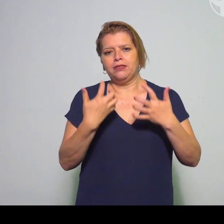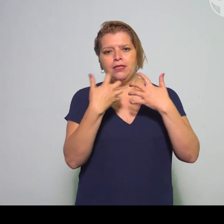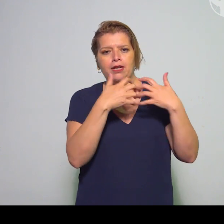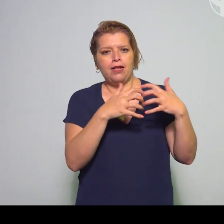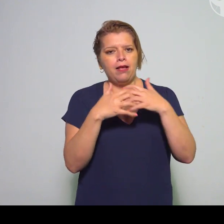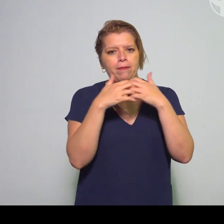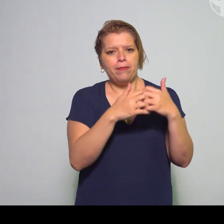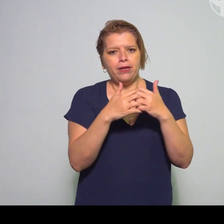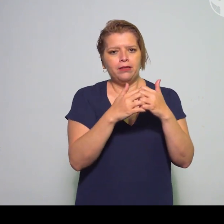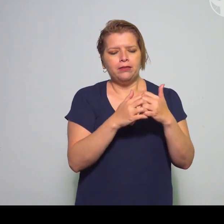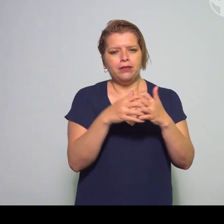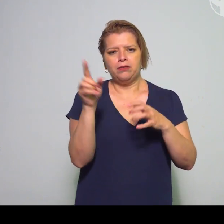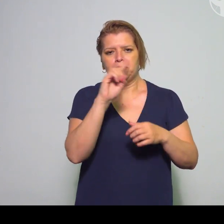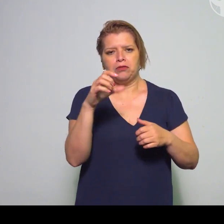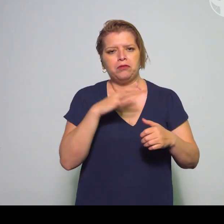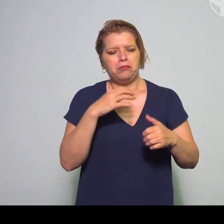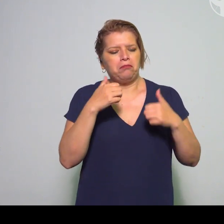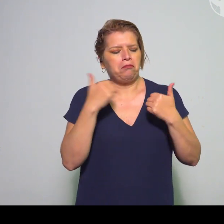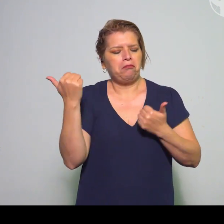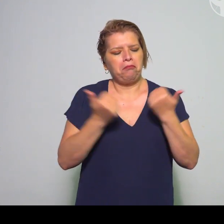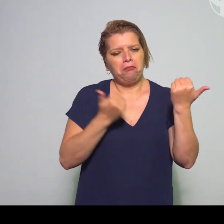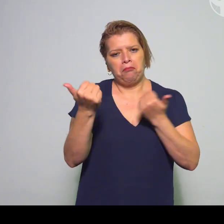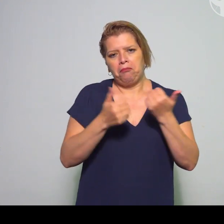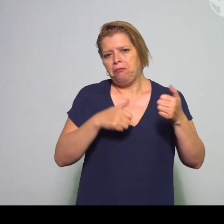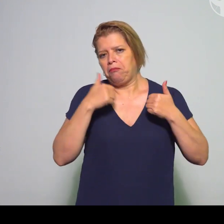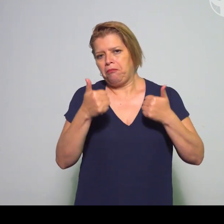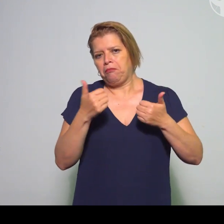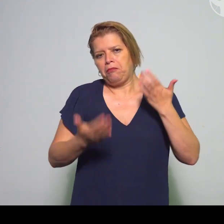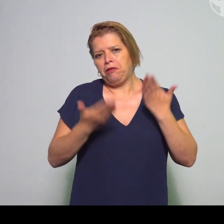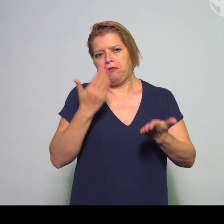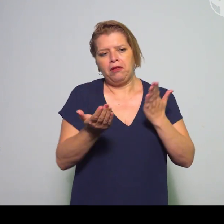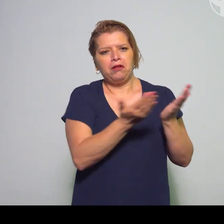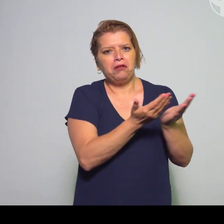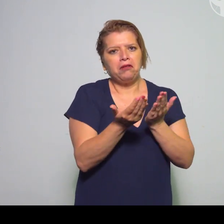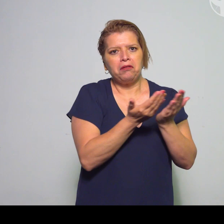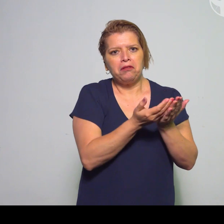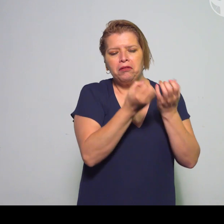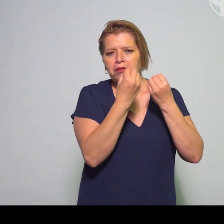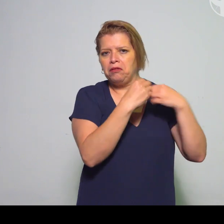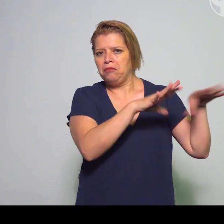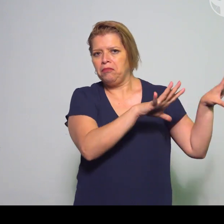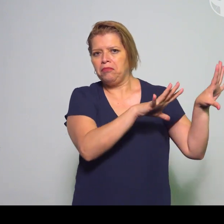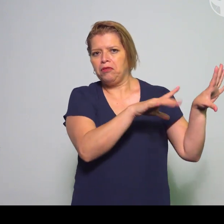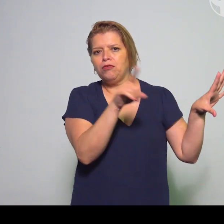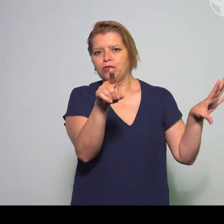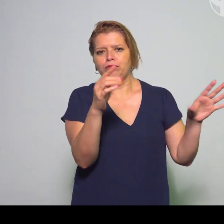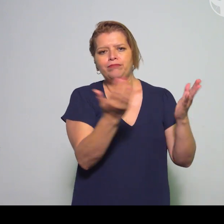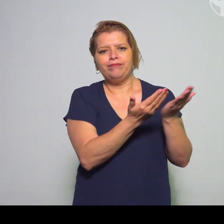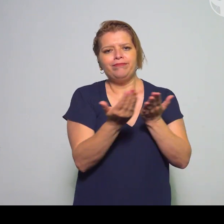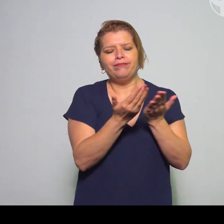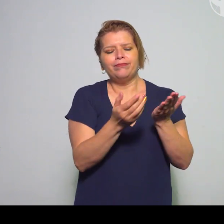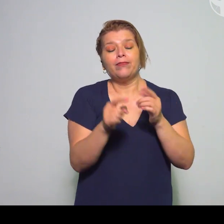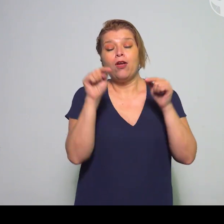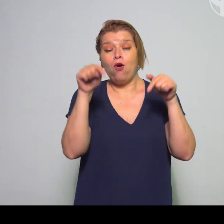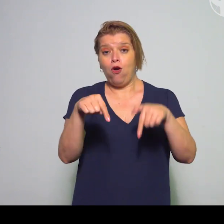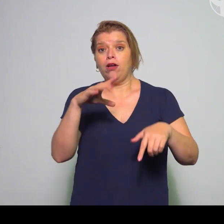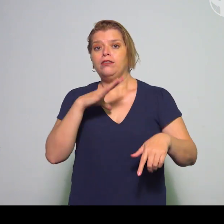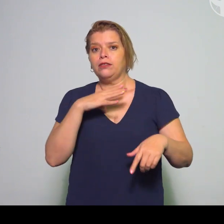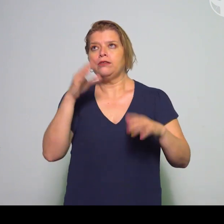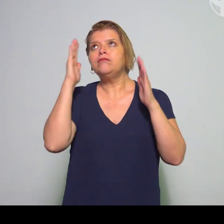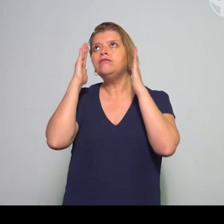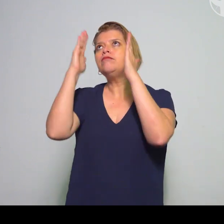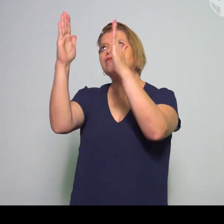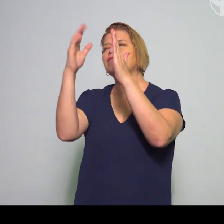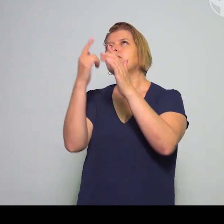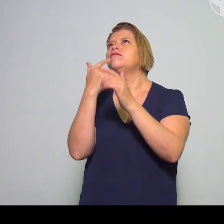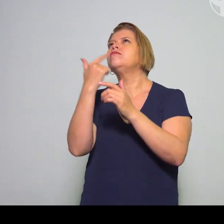área financiera, en tus negocios, los has mal administrado y estás en una crisis. Quizá en tus estudios, has abandonado tus